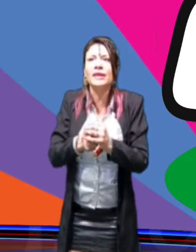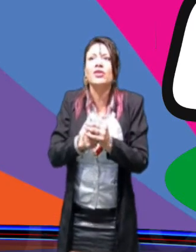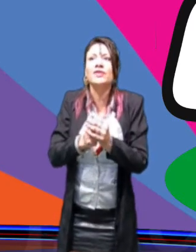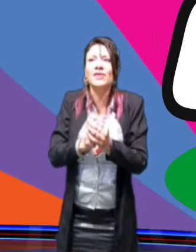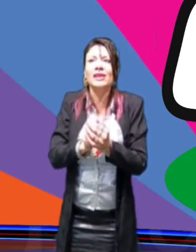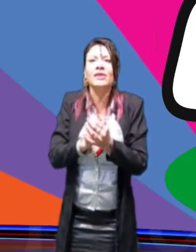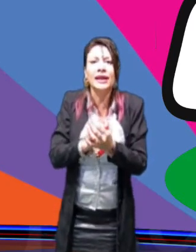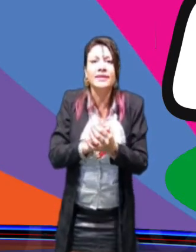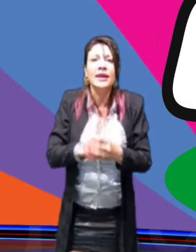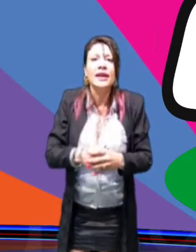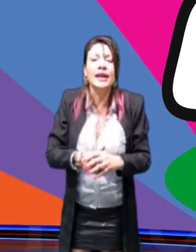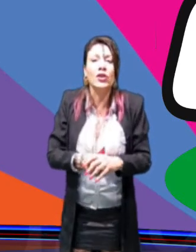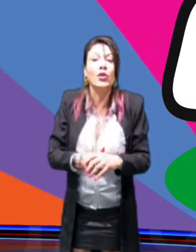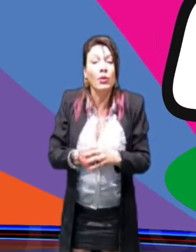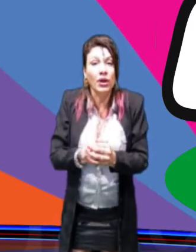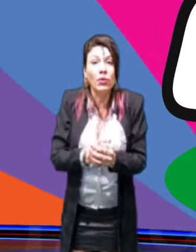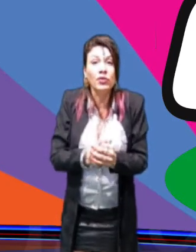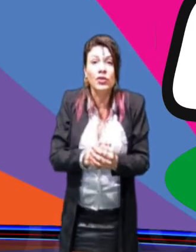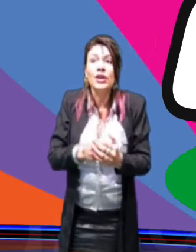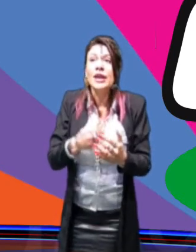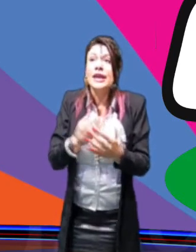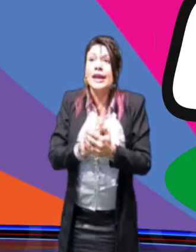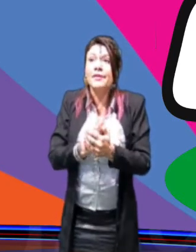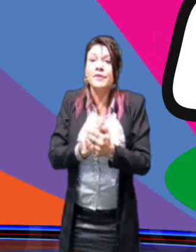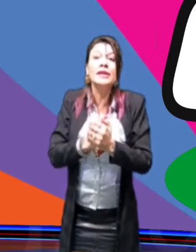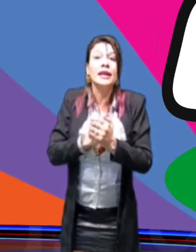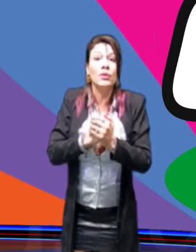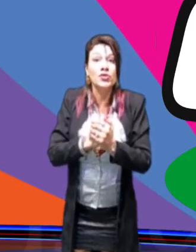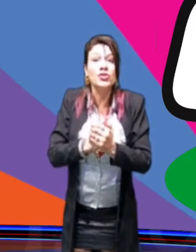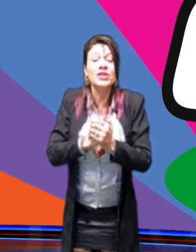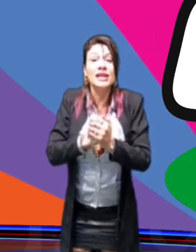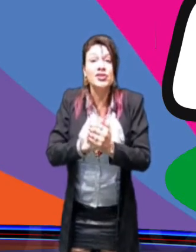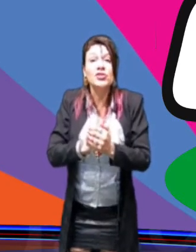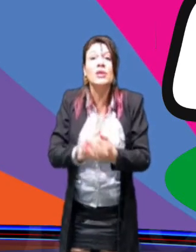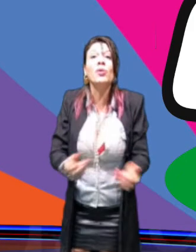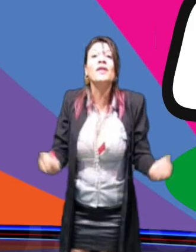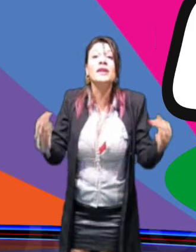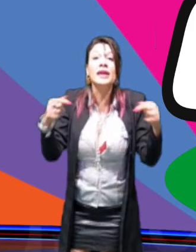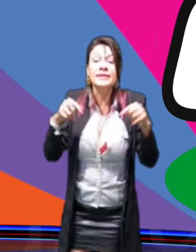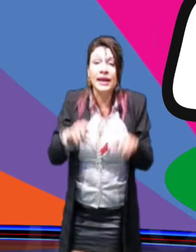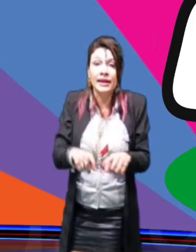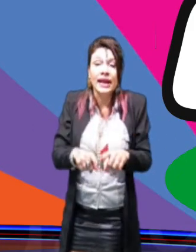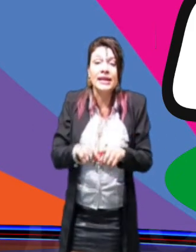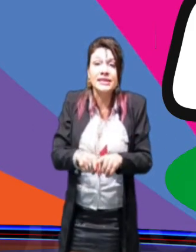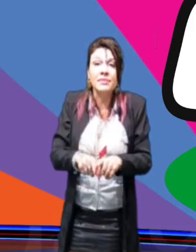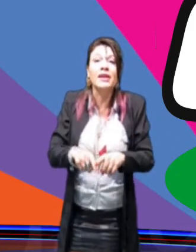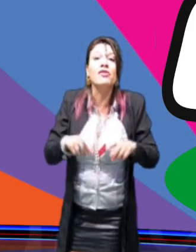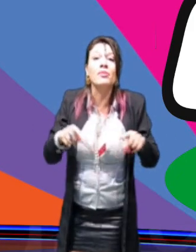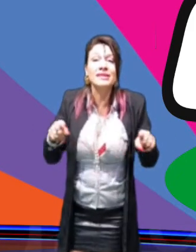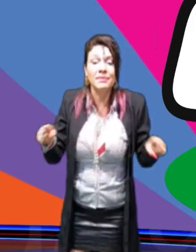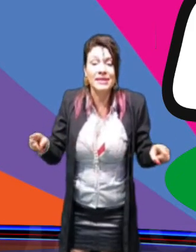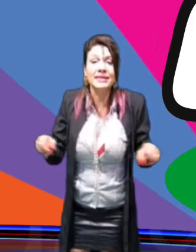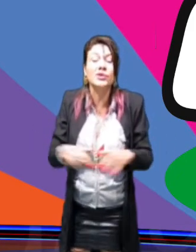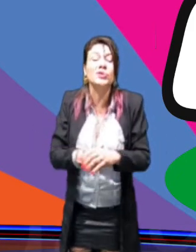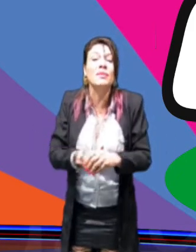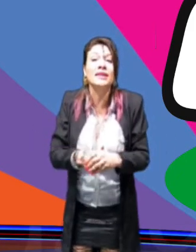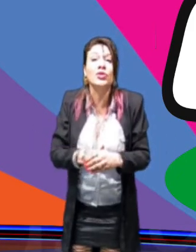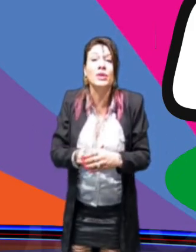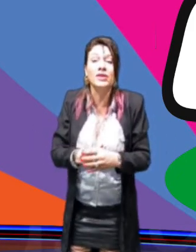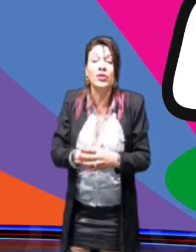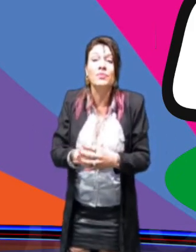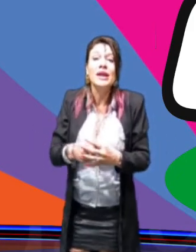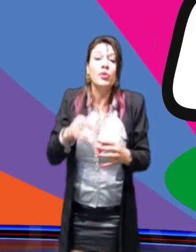página oficial de Bill Gates, los nuevos recursos, y de la Revolución Silenciosa. Pueden ingresar allí para informarse más exhaustivamente